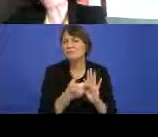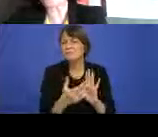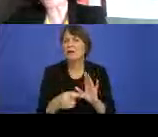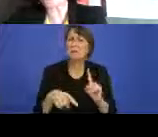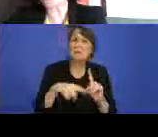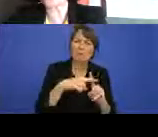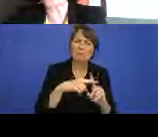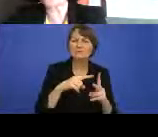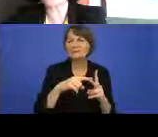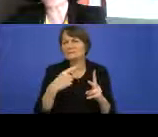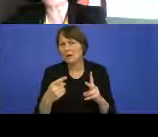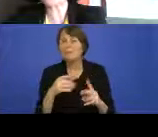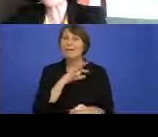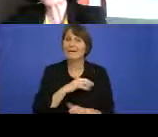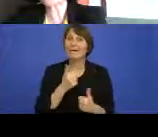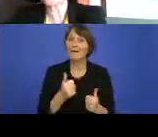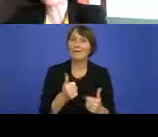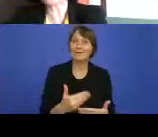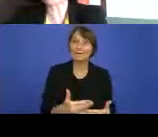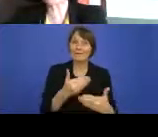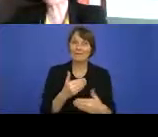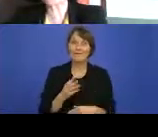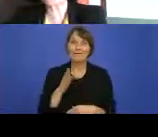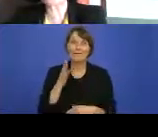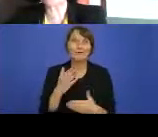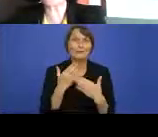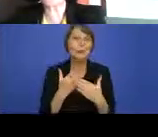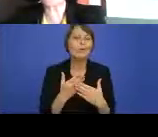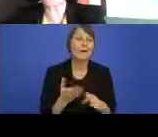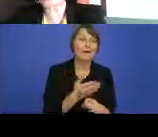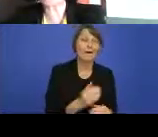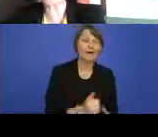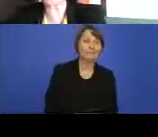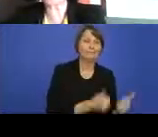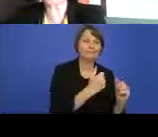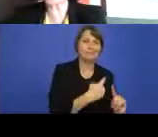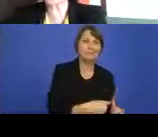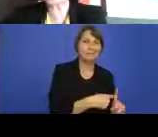ont des études qui prouvent les bienfaits des programmes d'éducation à la petite enfance.